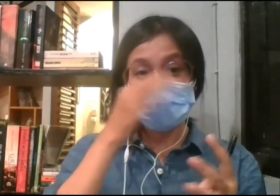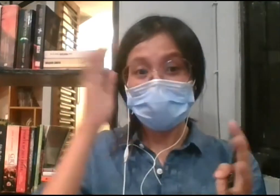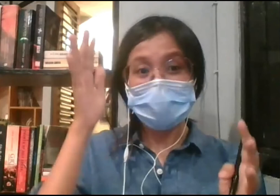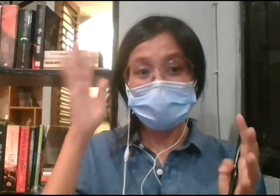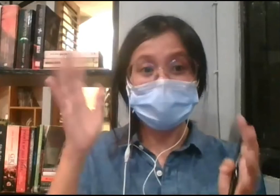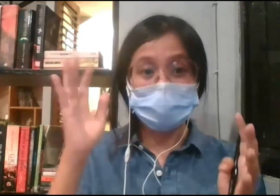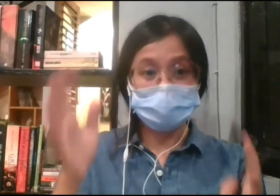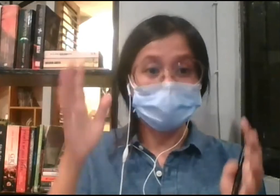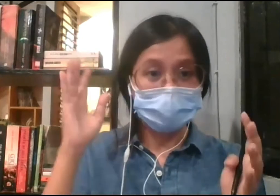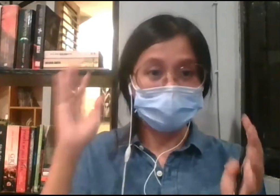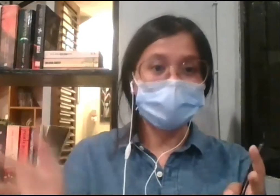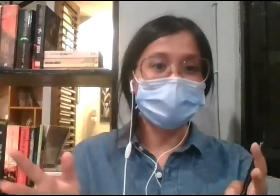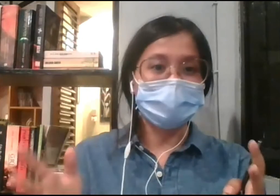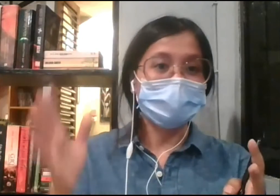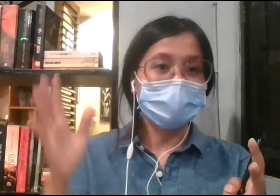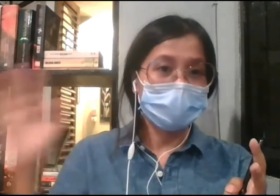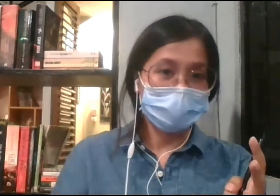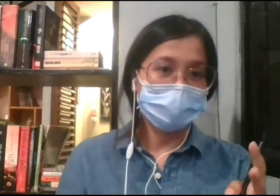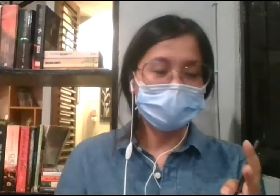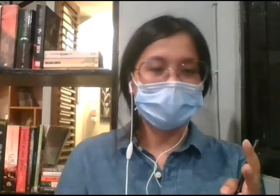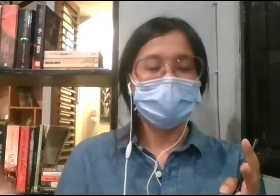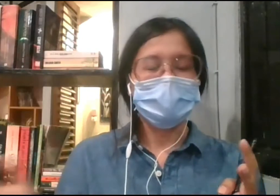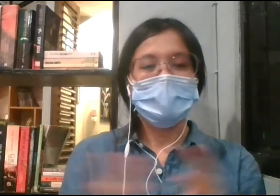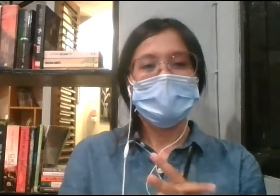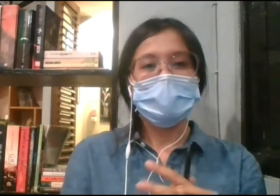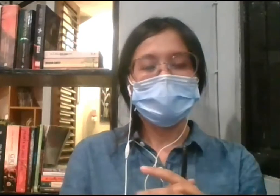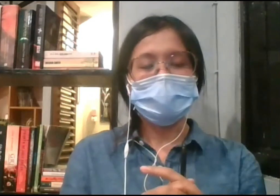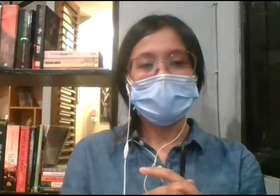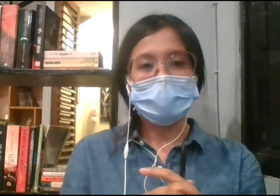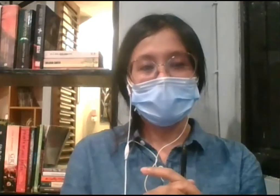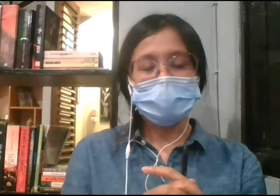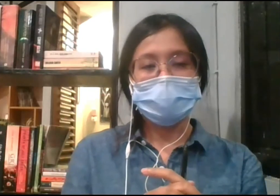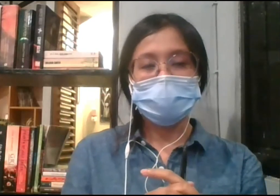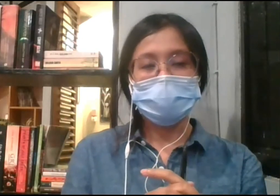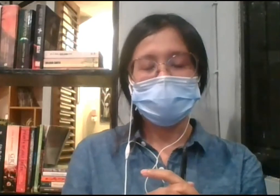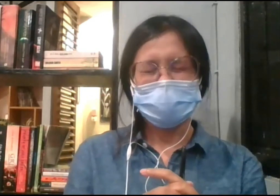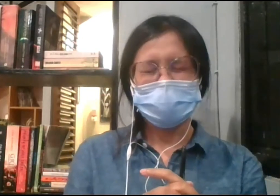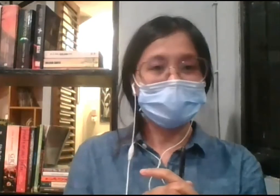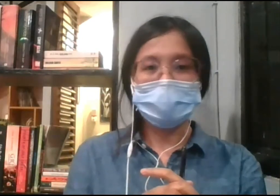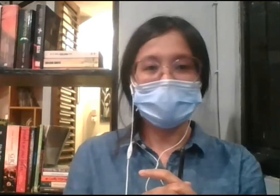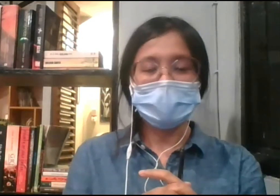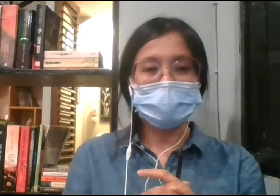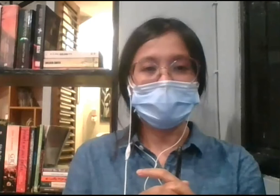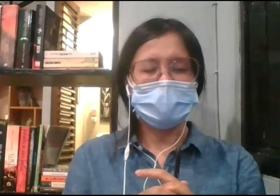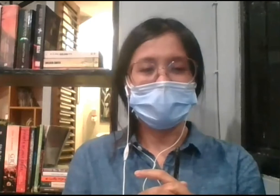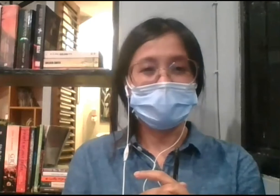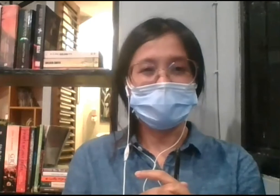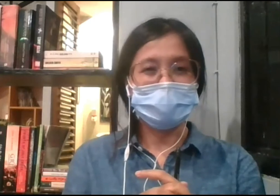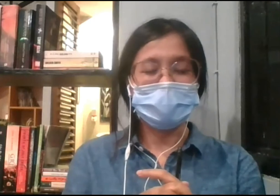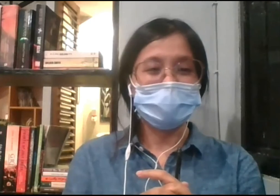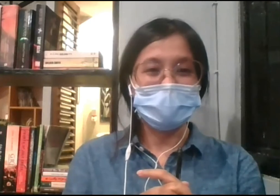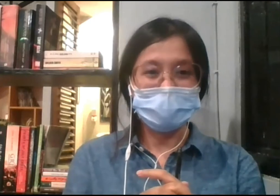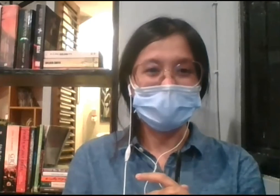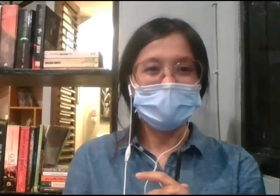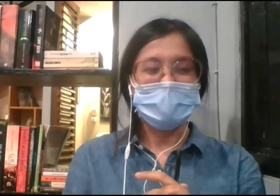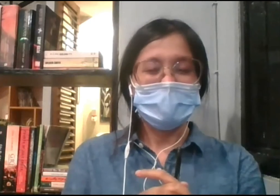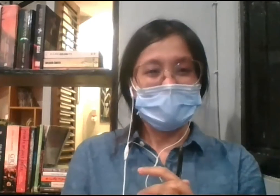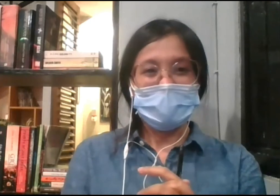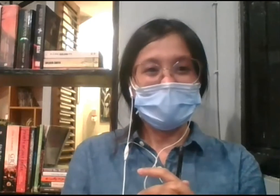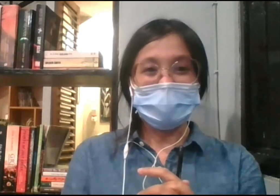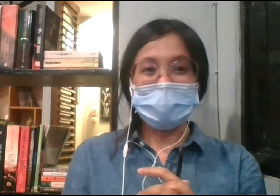atau apakah sudah sesuai dengan standar tata bahasa misalnya. Nah, jadi memang tidak gampang menghasilkan sebuah